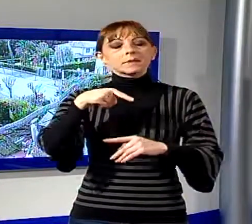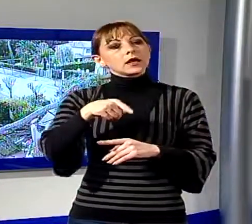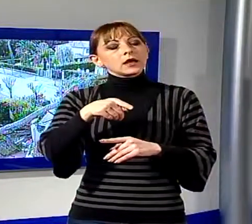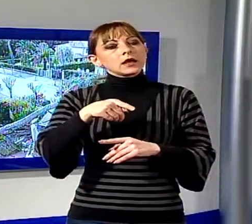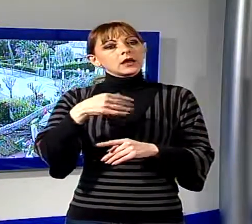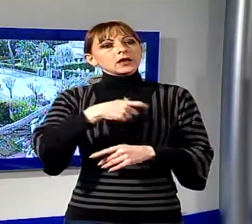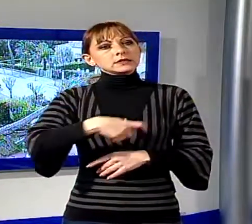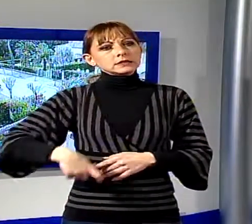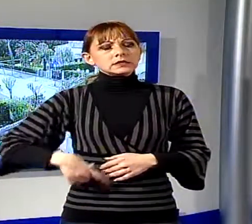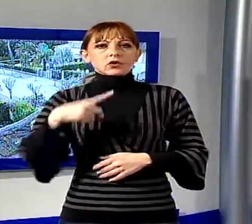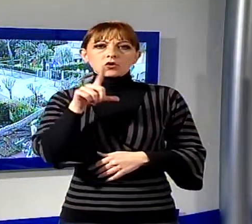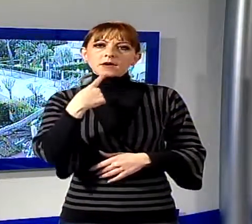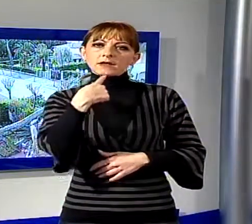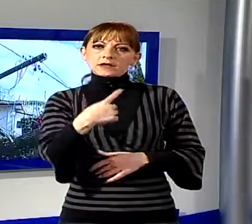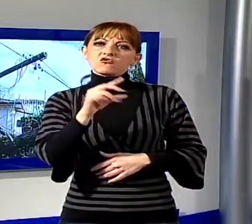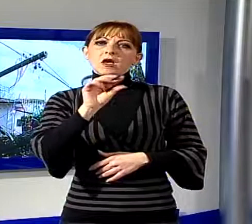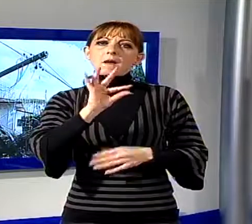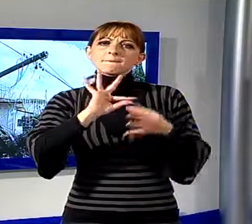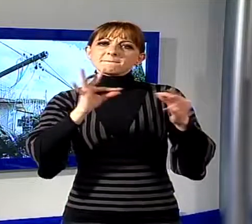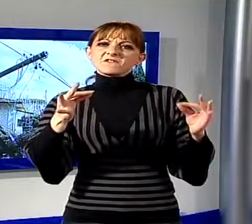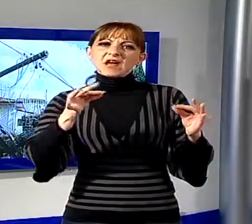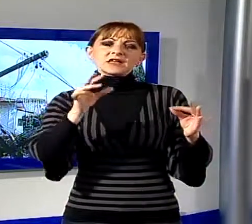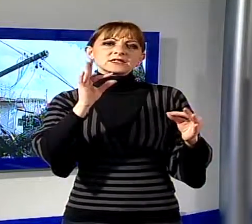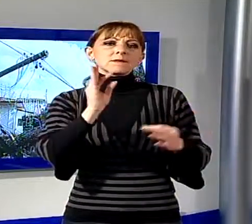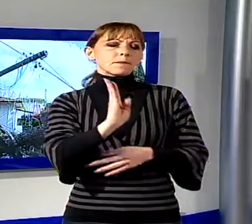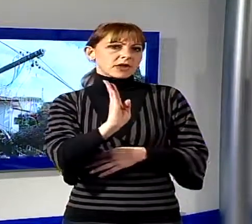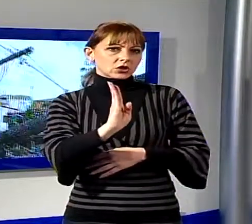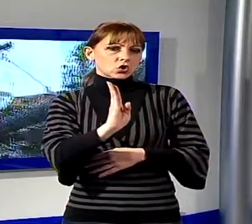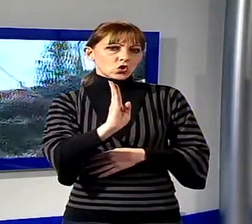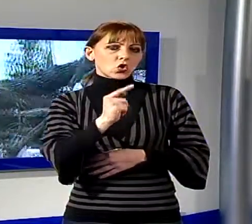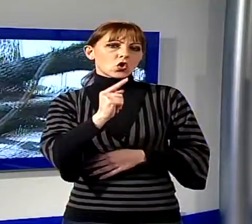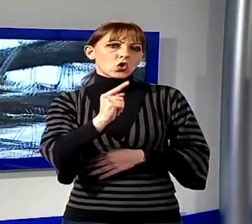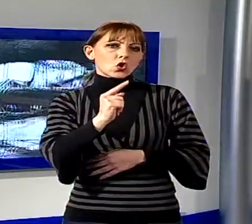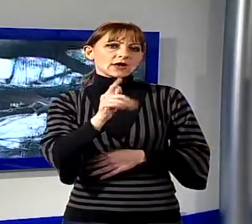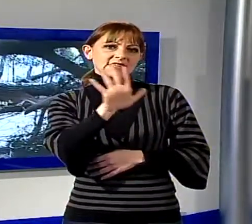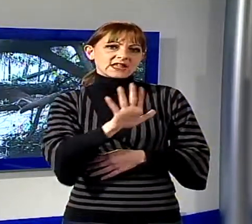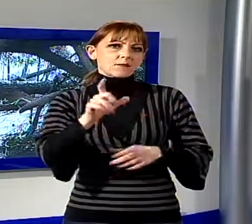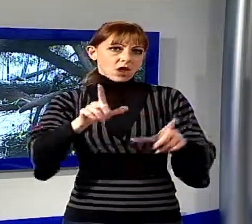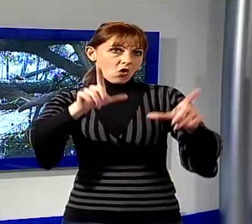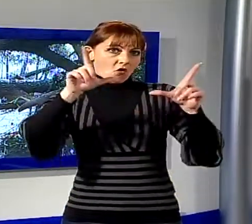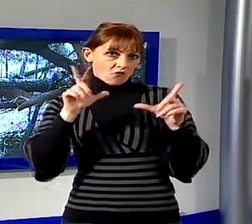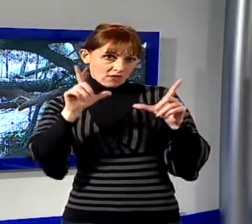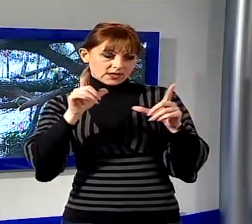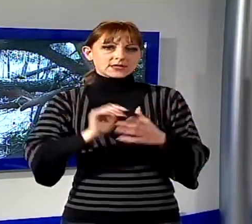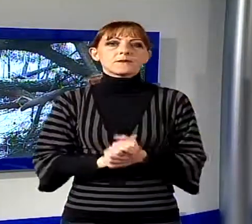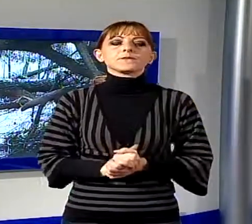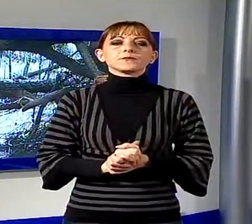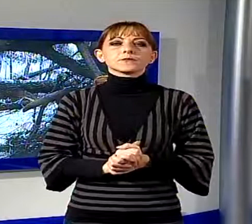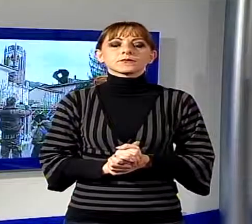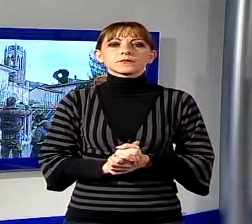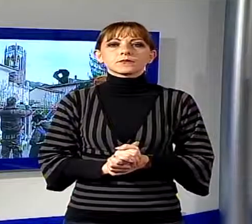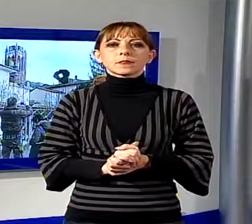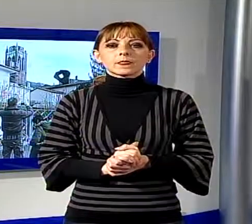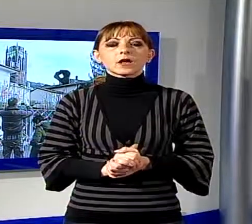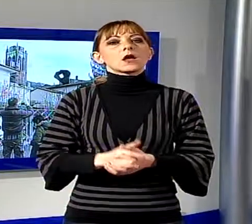offensive. L'emergenza più importante in tutta la provincia di Lucca al momento rimane l'interruzione dell'energia elettrica. Non si ferma